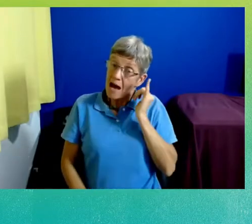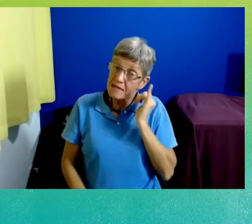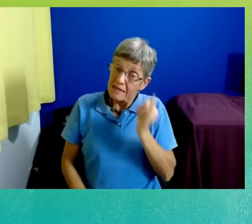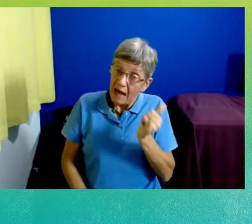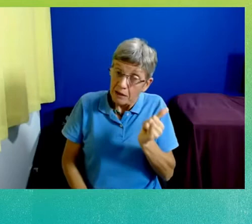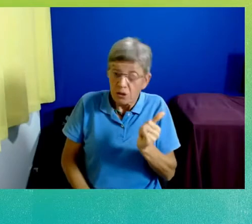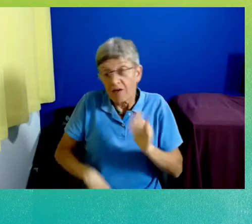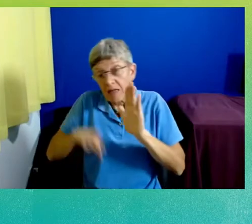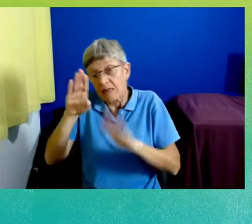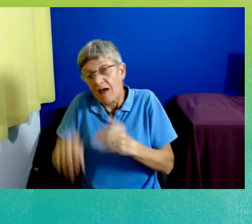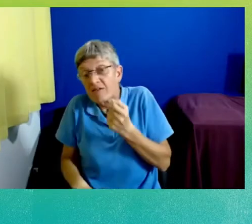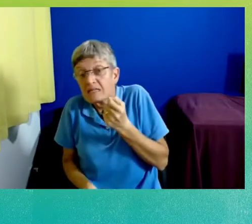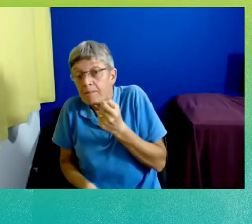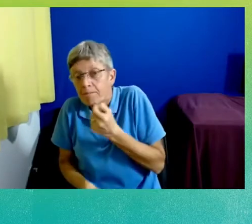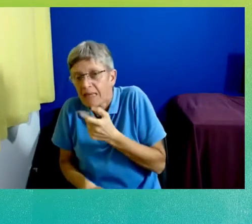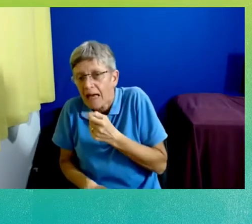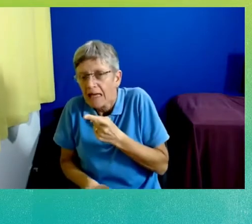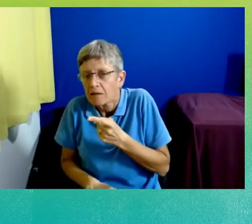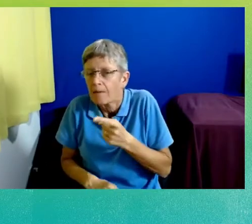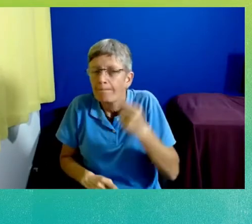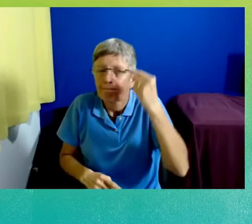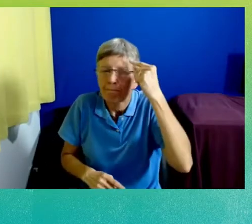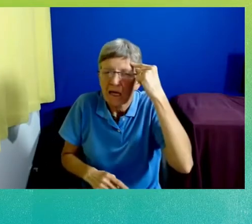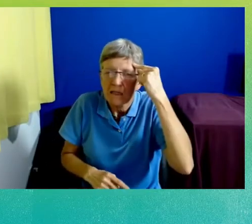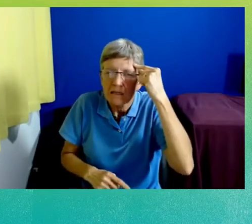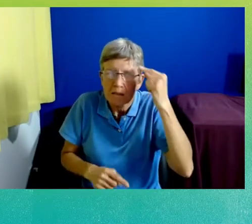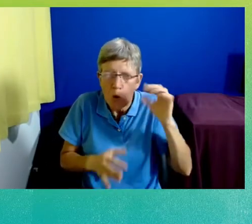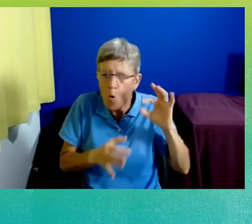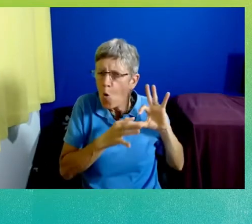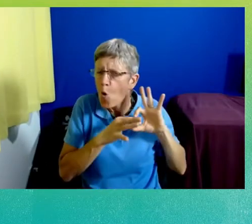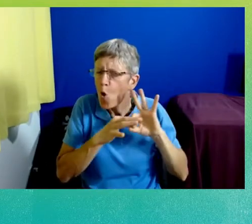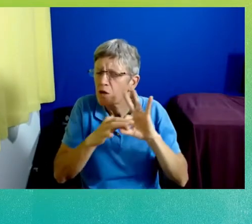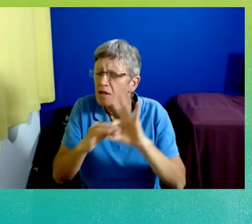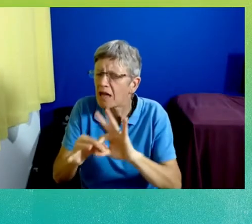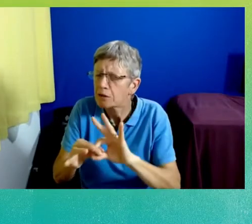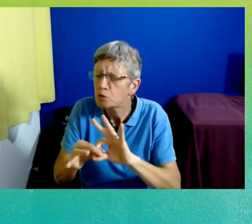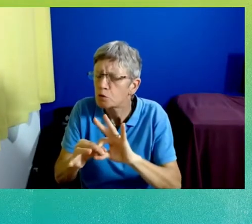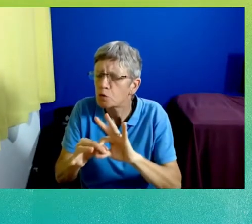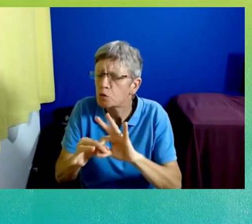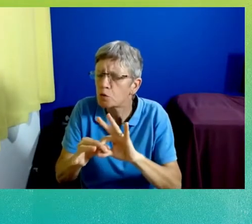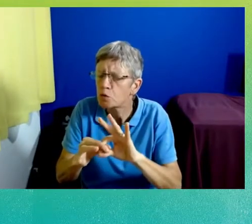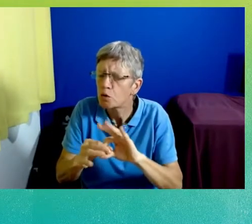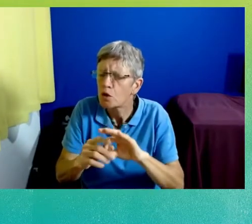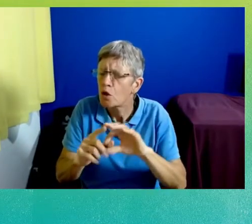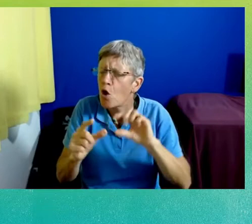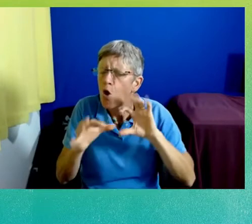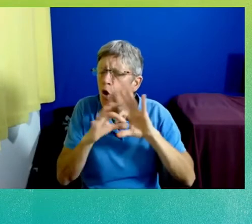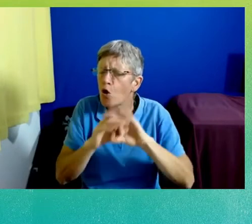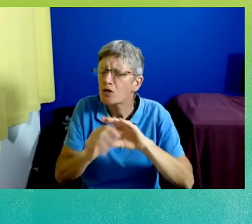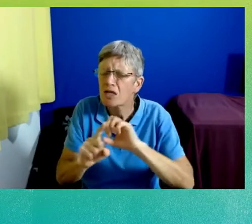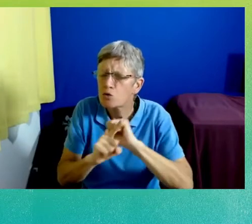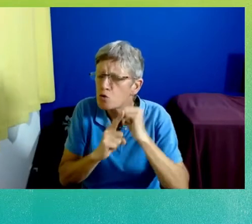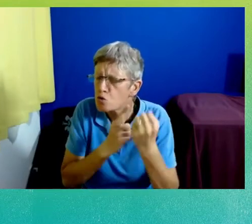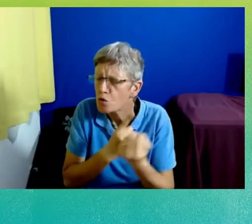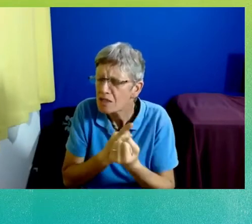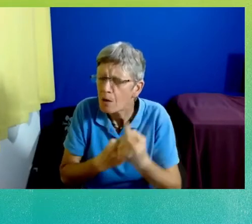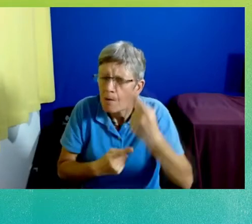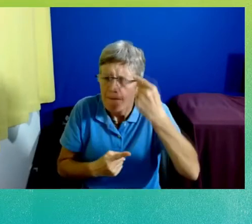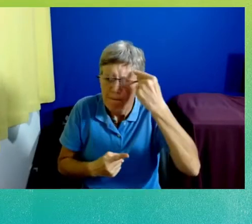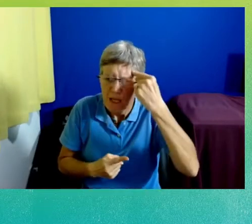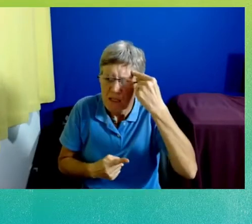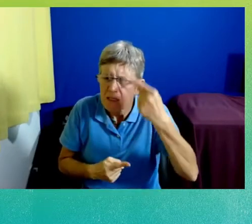do poema, ou da narrativa, ou da piada. É importante pensar no contexto